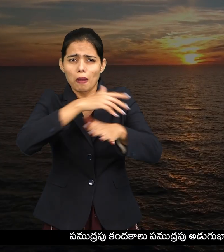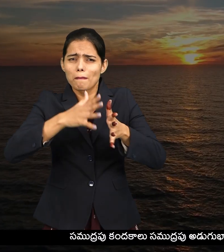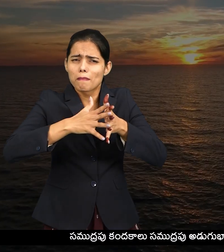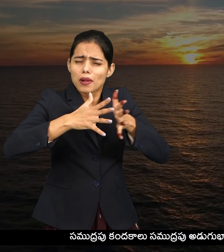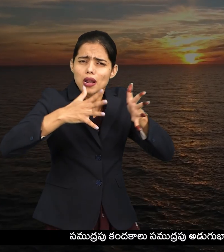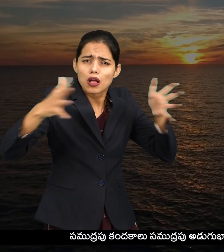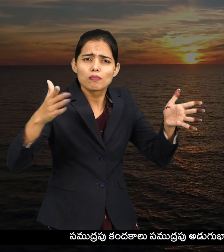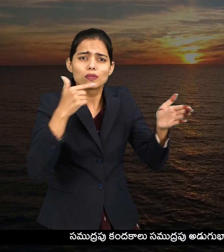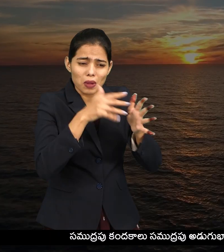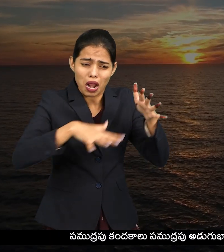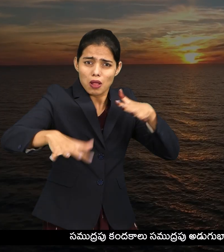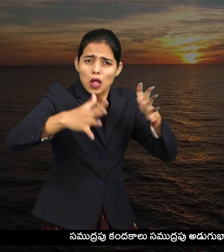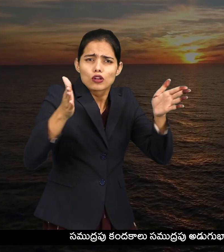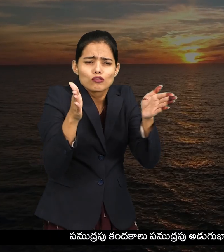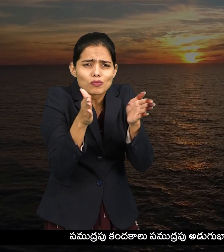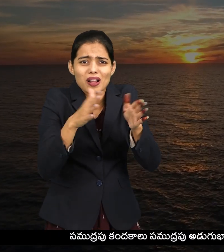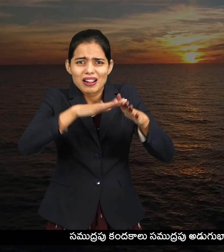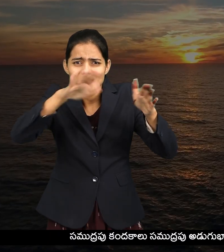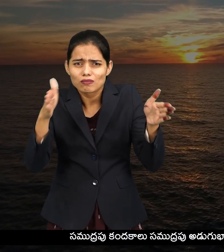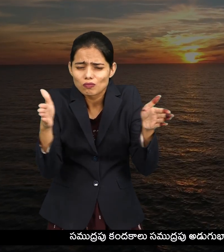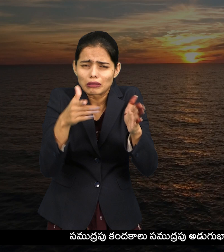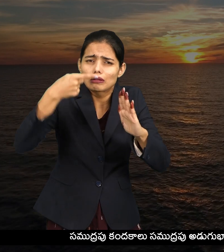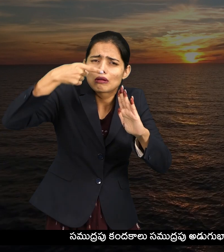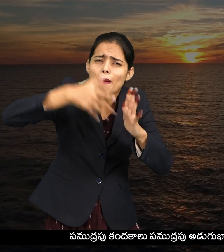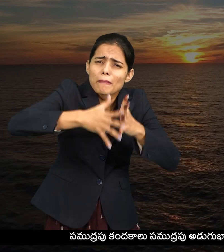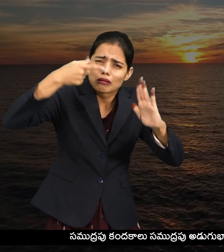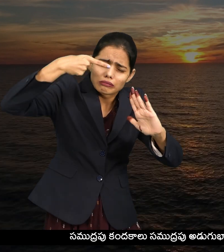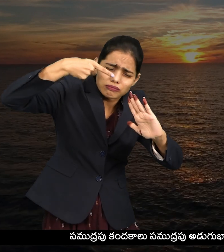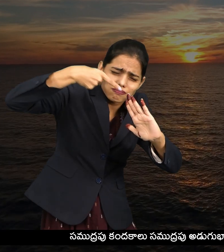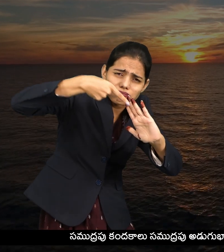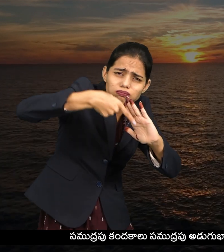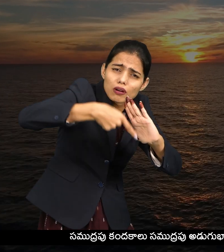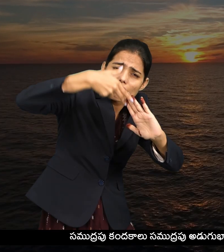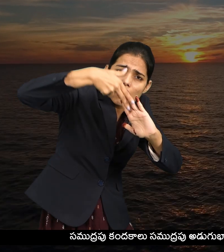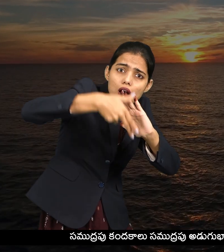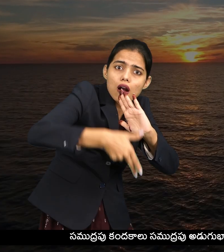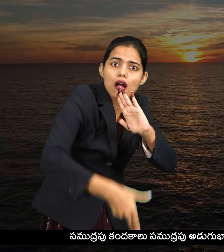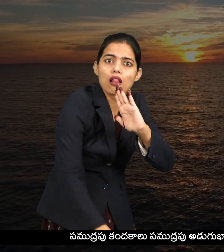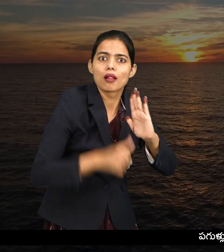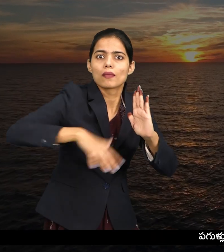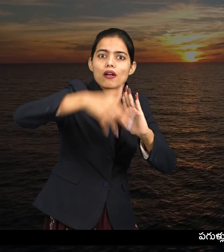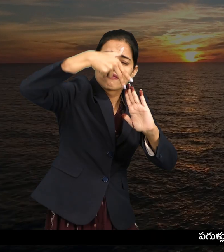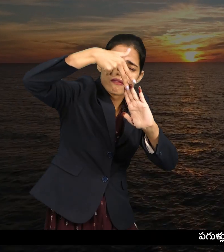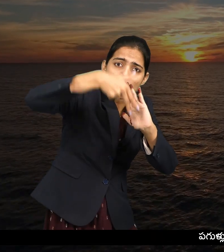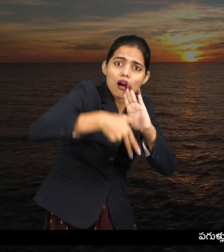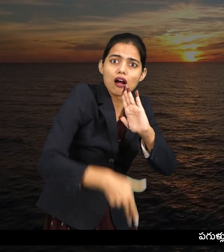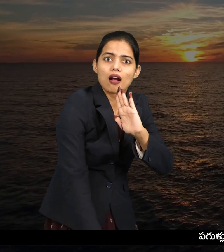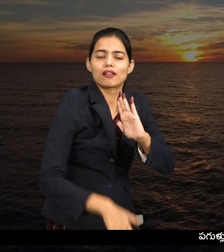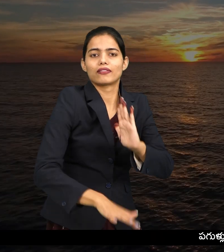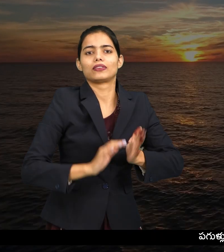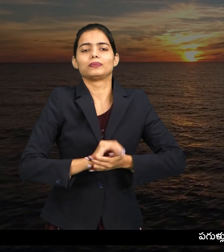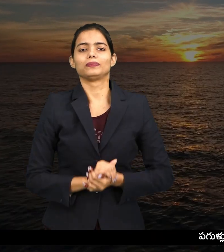సముద్రపు కందకాలు సముద్రపు అడుగు భాగంలో పొడవుగా, ఇరుకైనవి మరియు చాలా లోతైన పగుళ్లు కలిగి